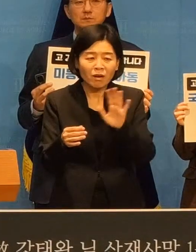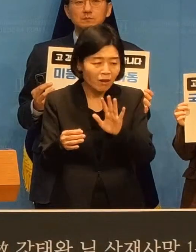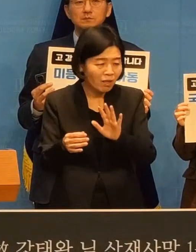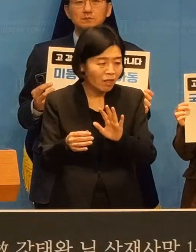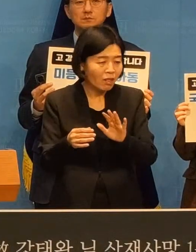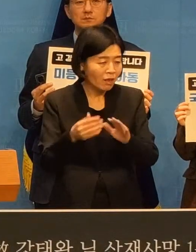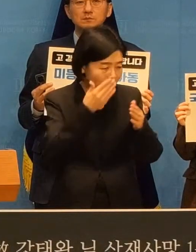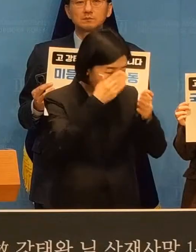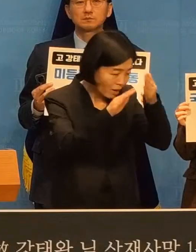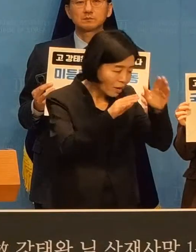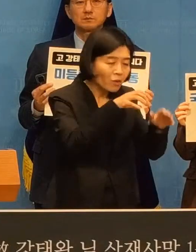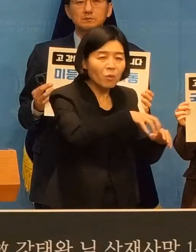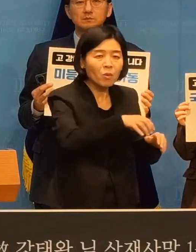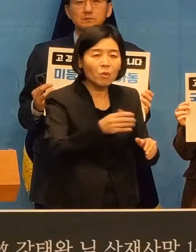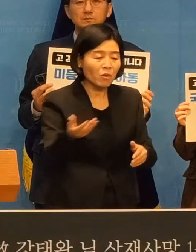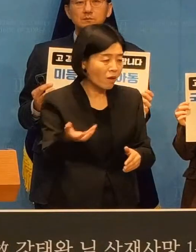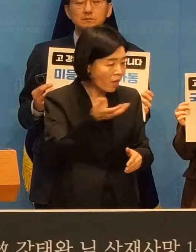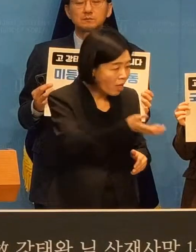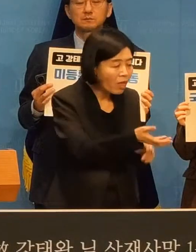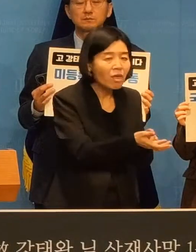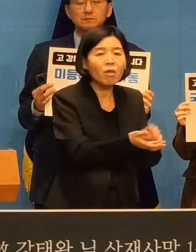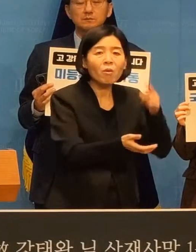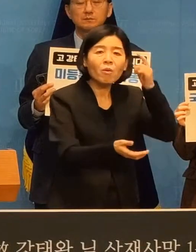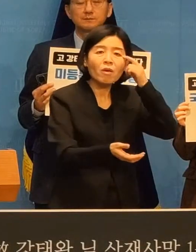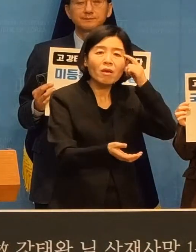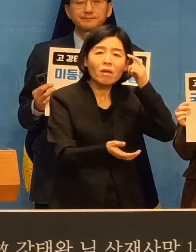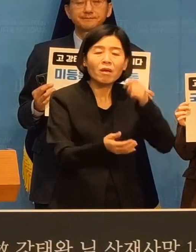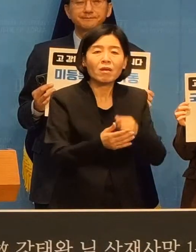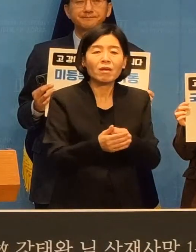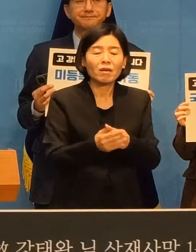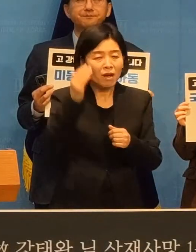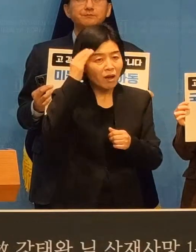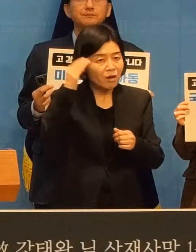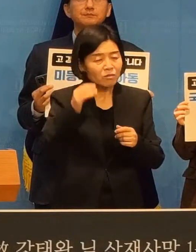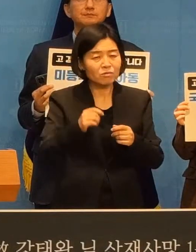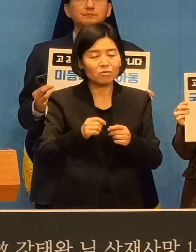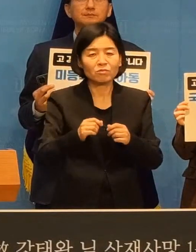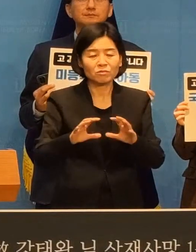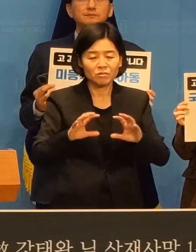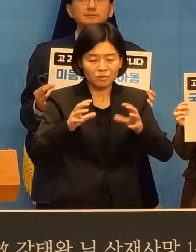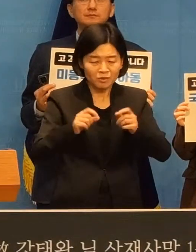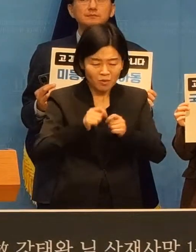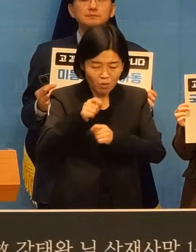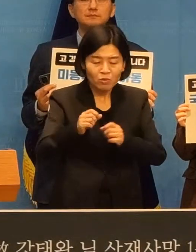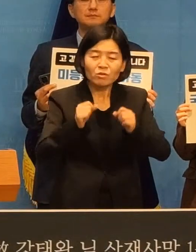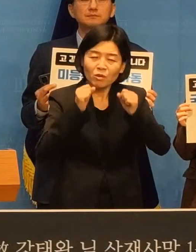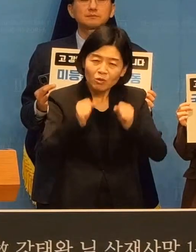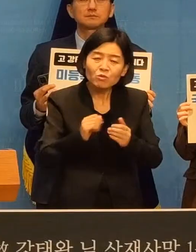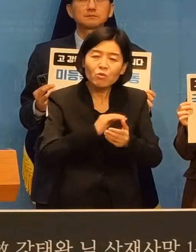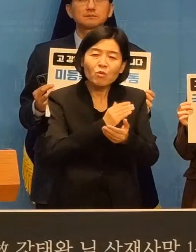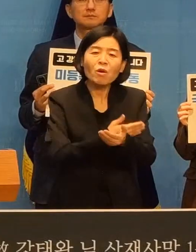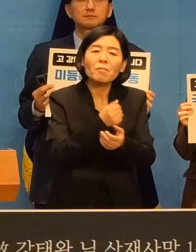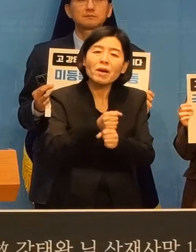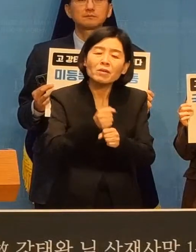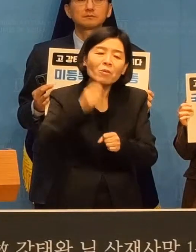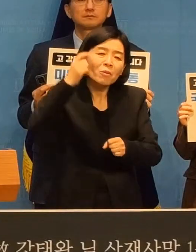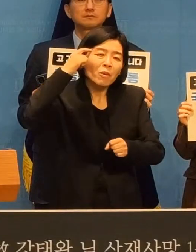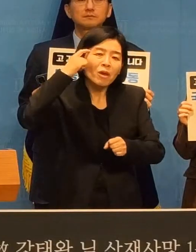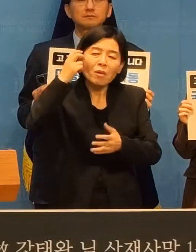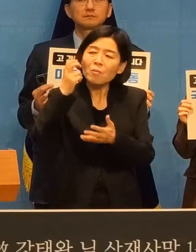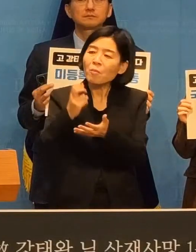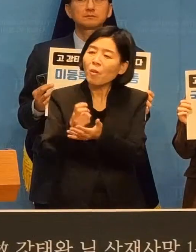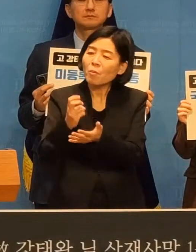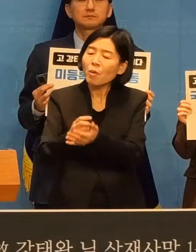가야 빨리 연중고를 딸 수 있는지, 누가 그런 법을 만든 건지